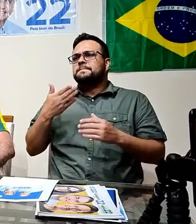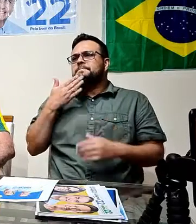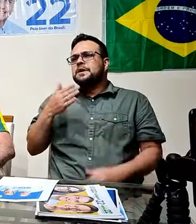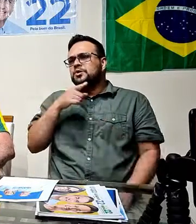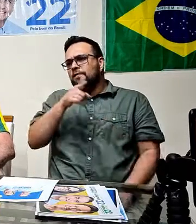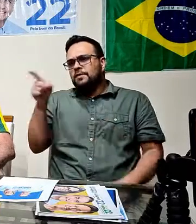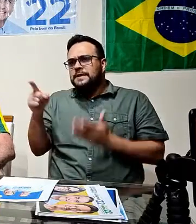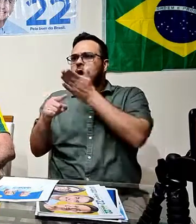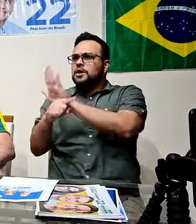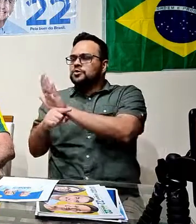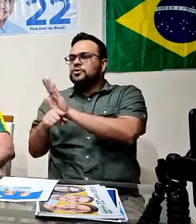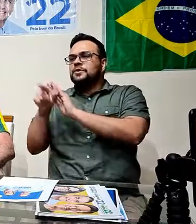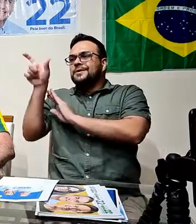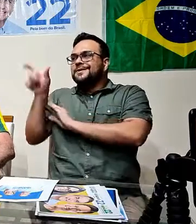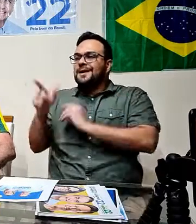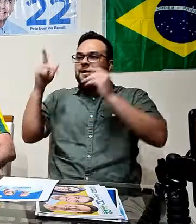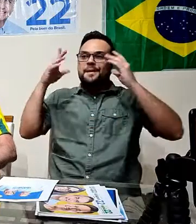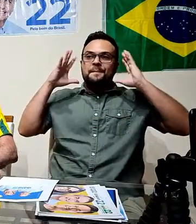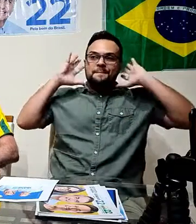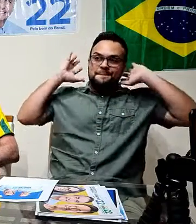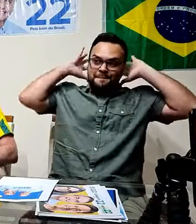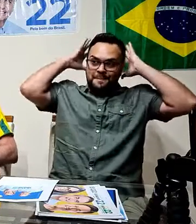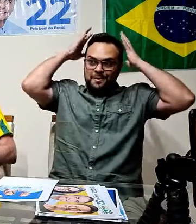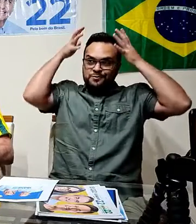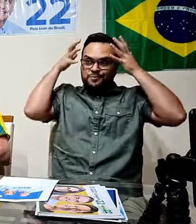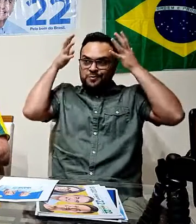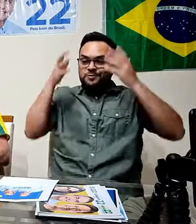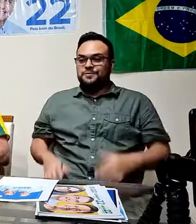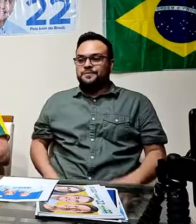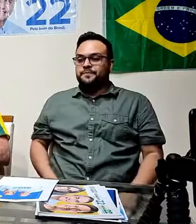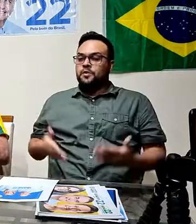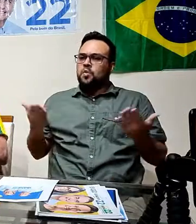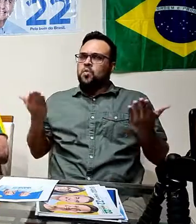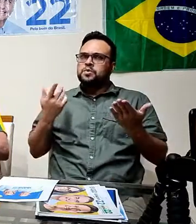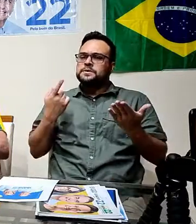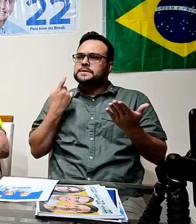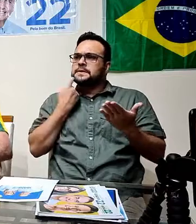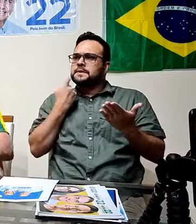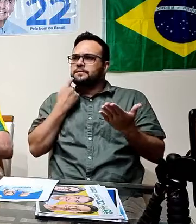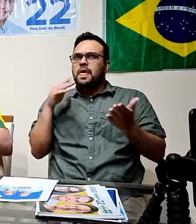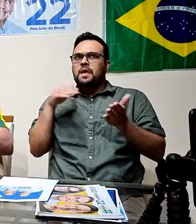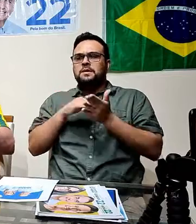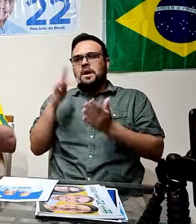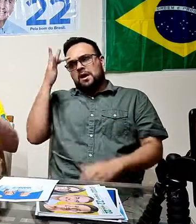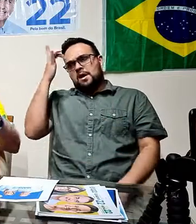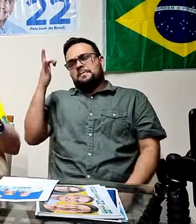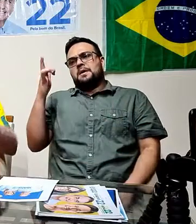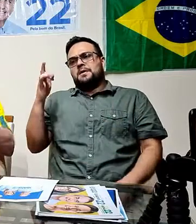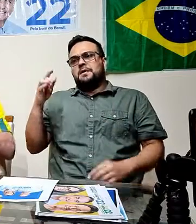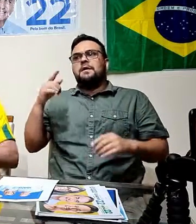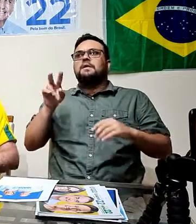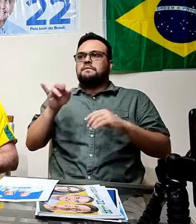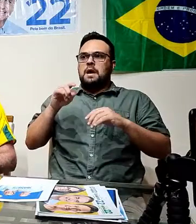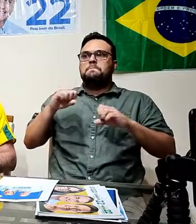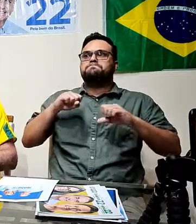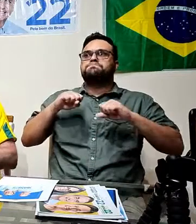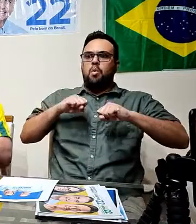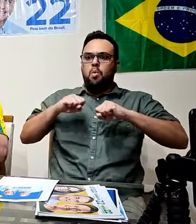você, o nosso prezado Marcos Pontes. Hoje é sexta, né? De hoje para amanhã é que a temperatura sobe nos